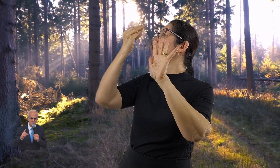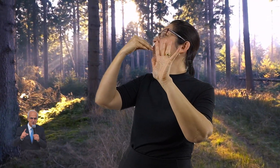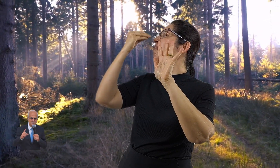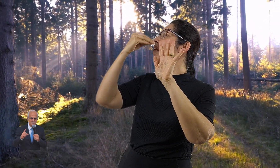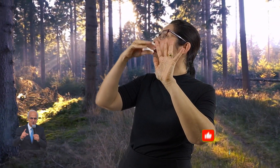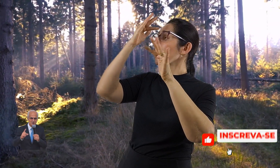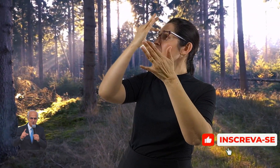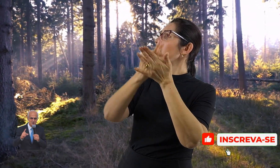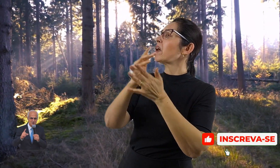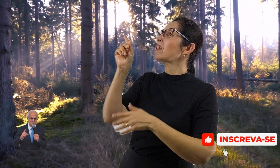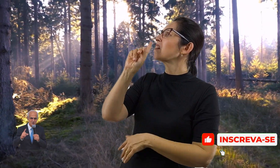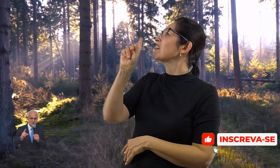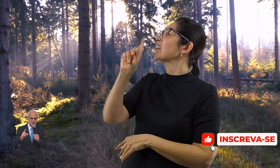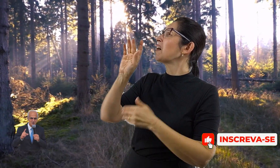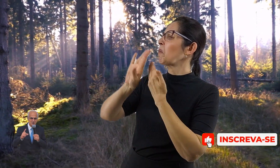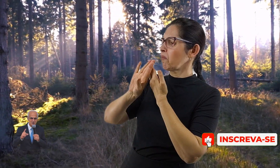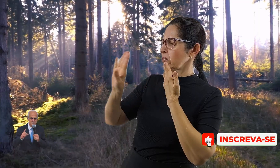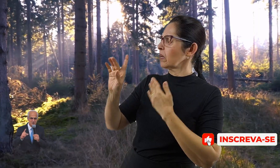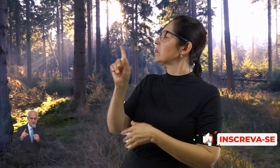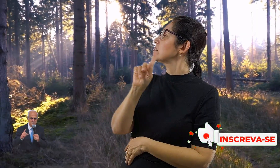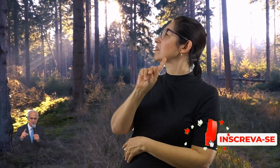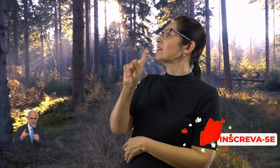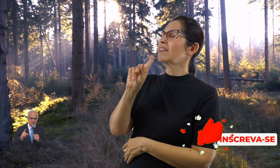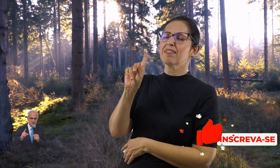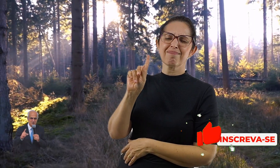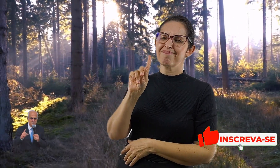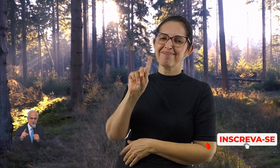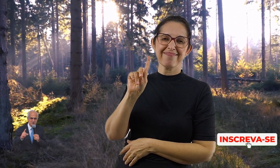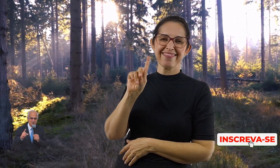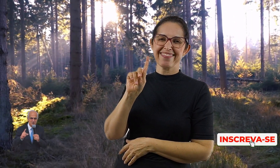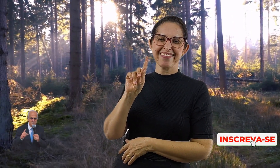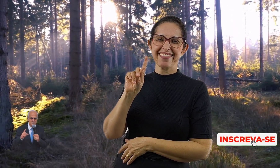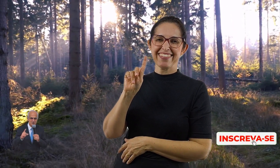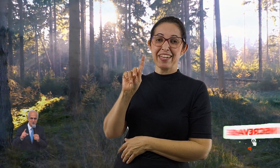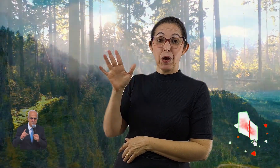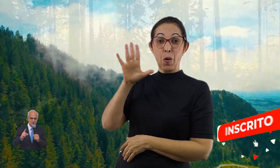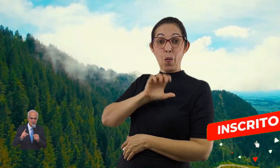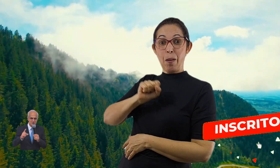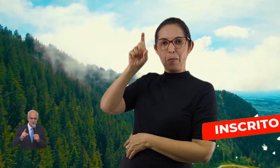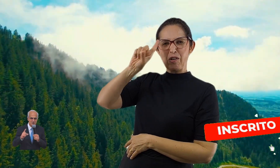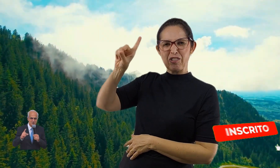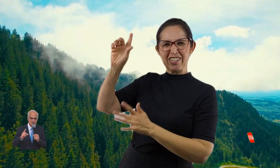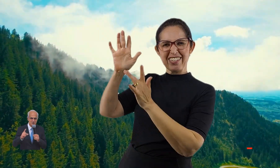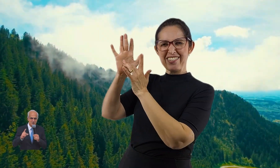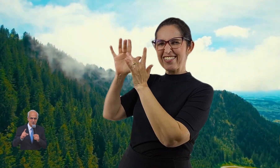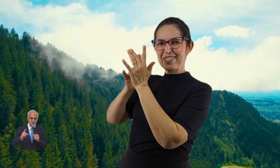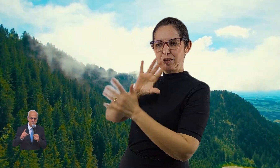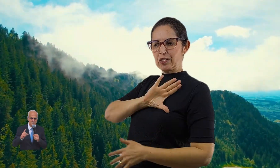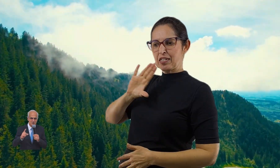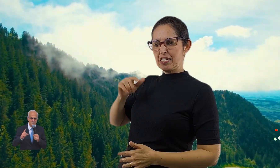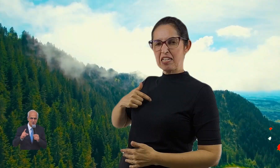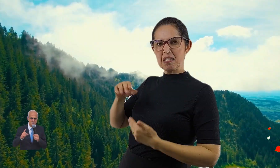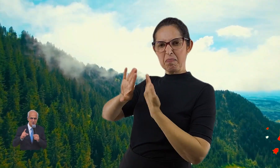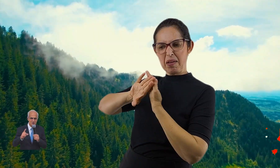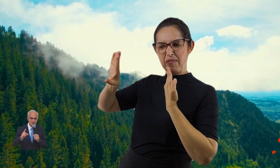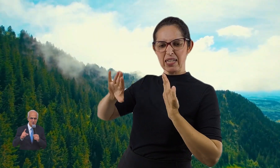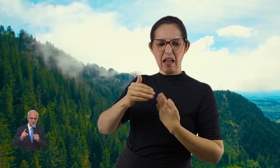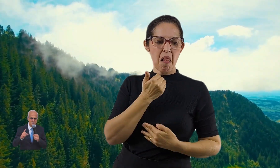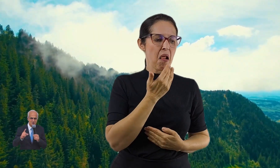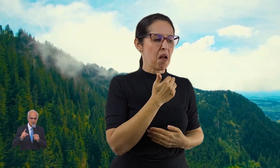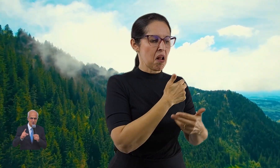minha fé, que me afastaram do Senhor. Nada me separará do amor que há em Cristo Jesus. E Paulo,